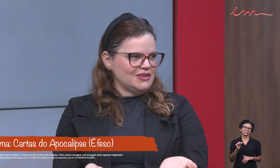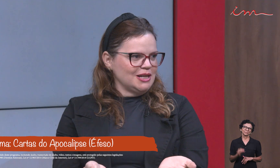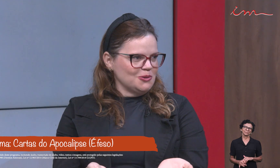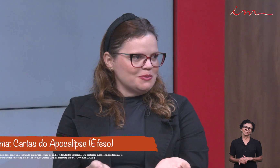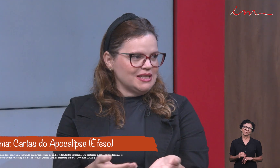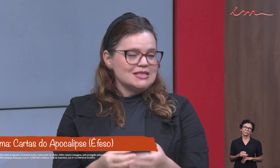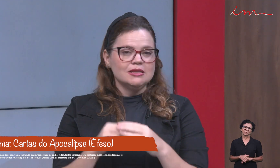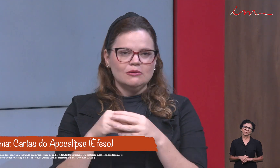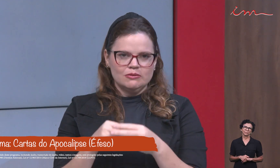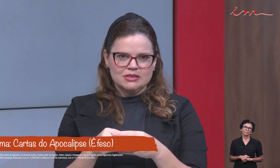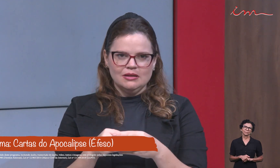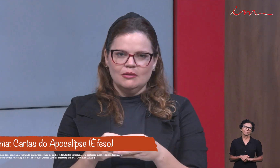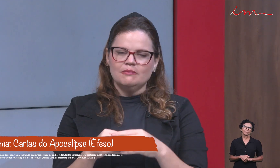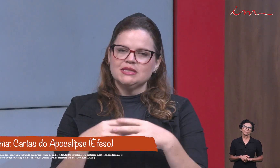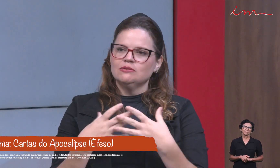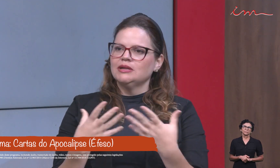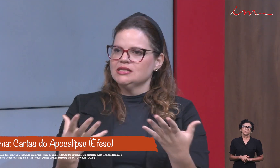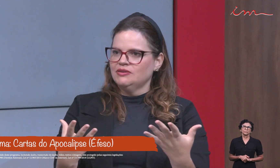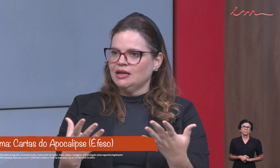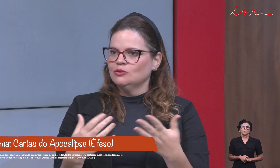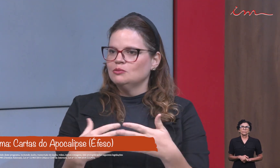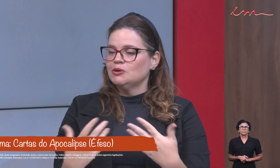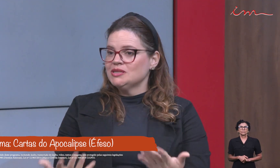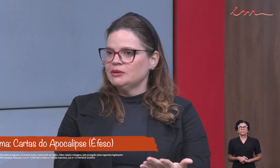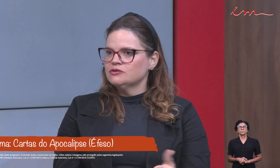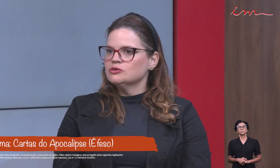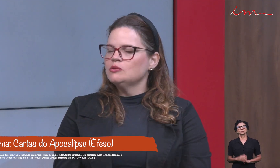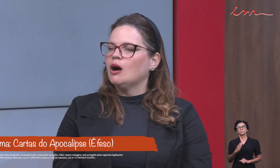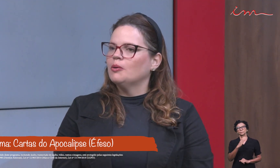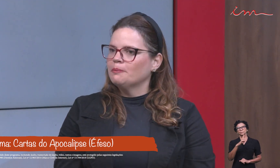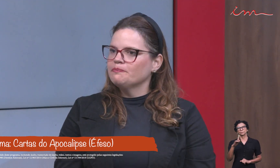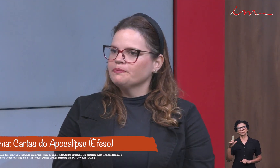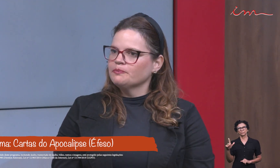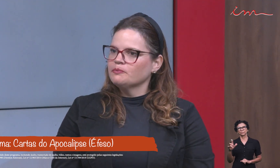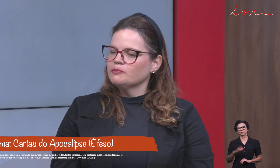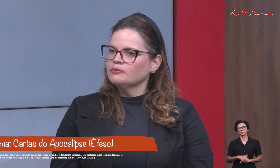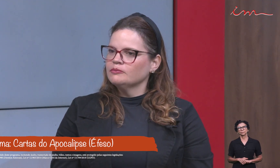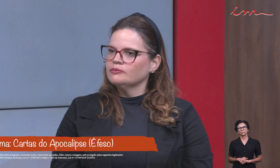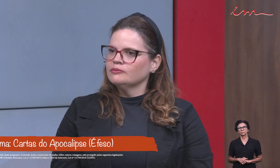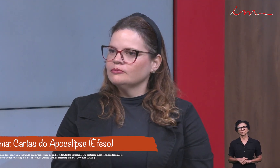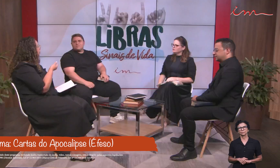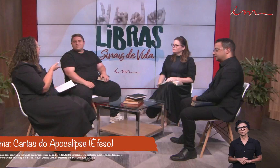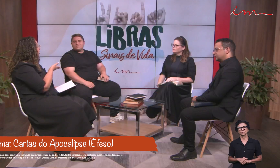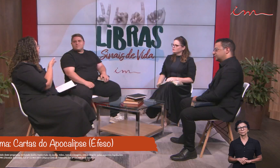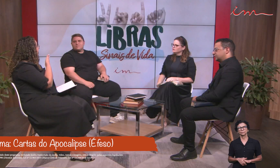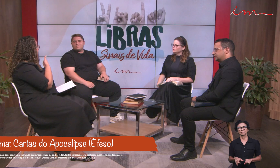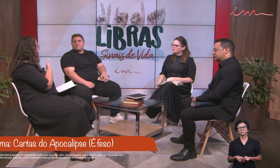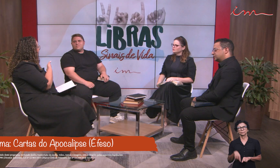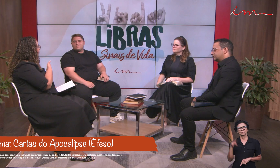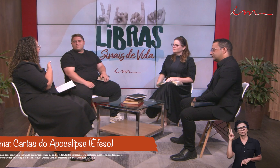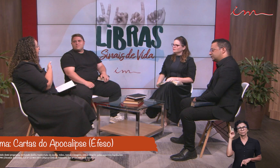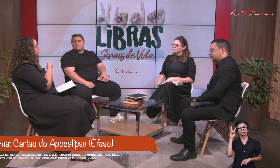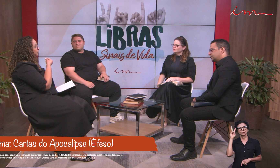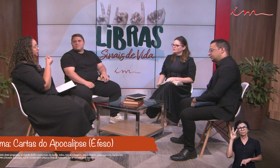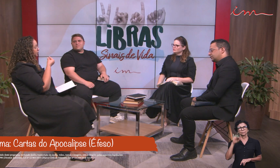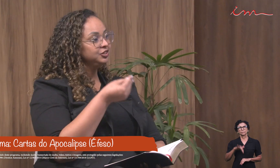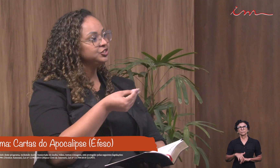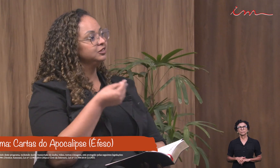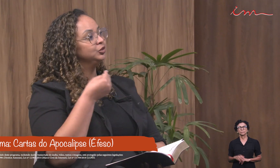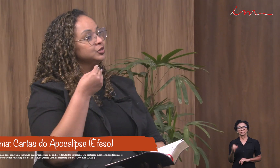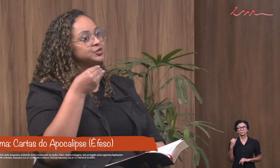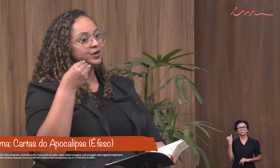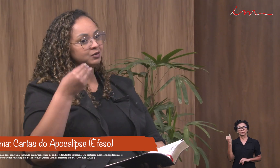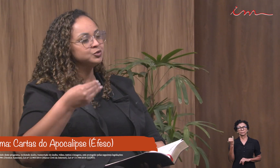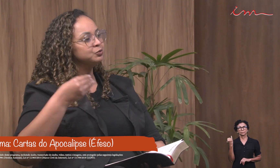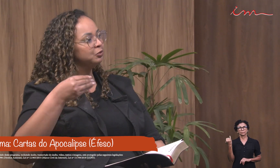o que é um classificador, para dizer, não é um sinal, mas é um classificador, uma coisa mais visual. Ou seja, Lembrando o que o Gui já falou, é